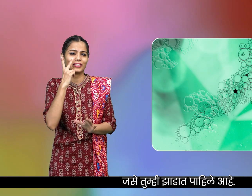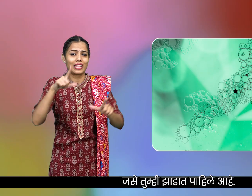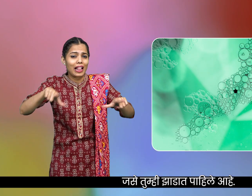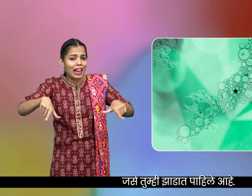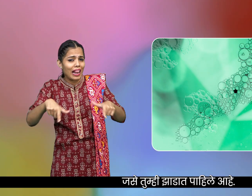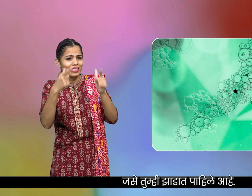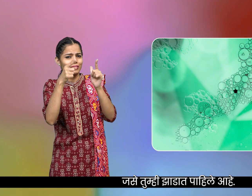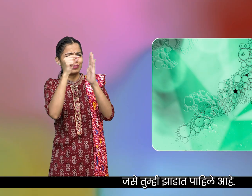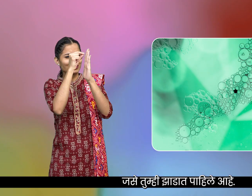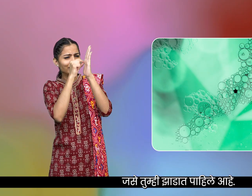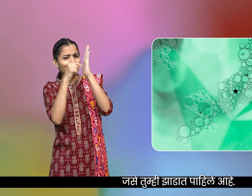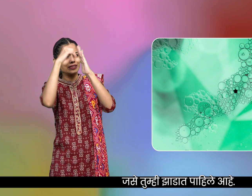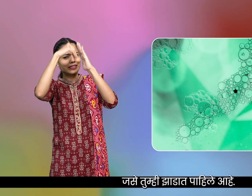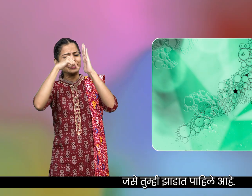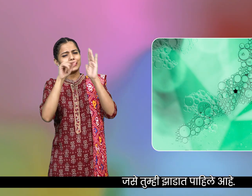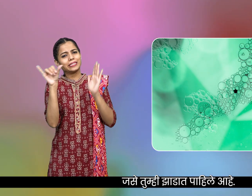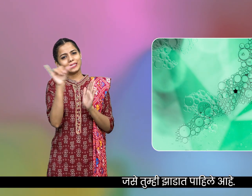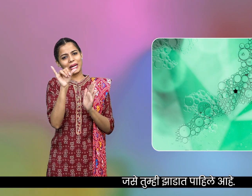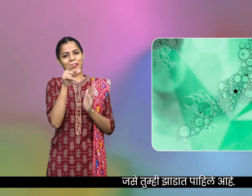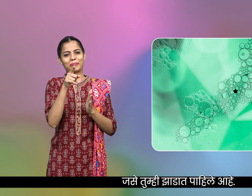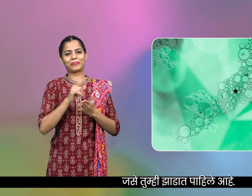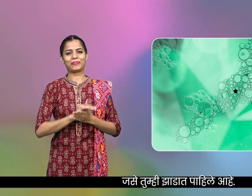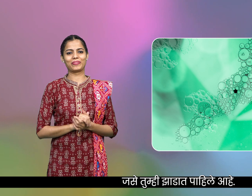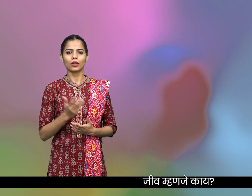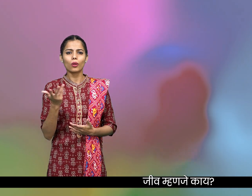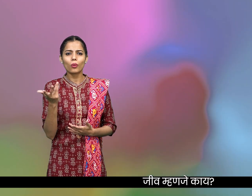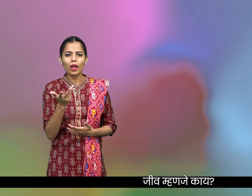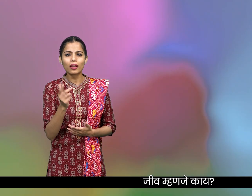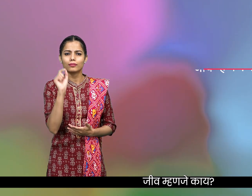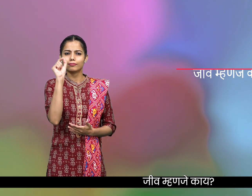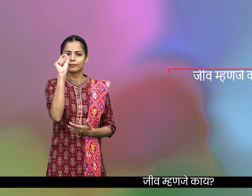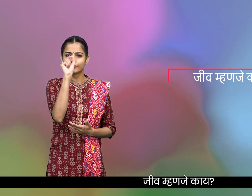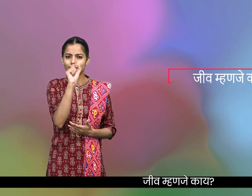जसे तुम्ही झाडात पाहिलेले आहे. जीव म्हणजे काय?